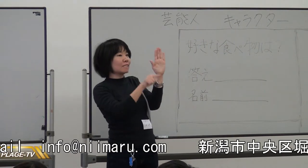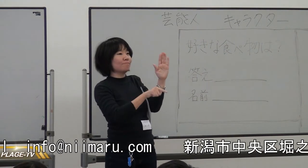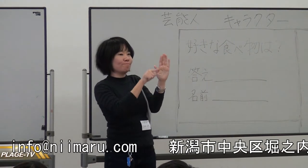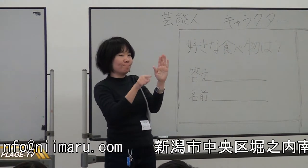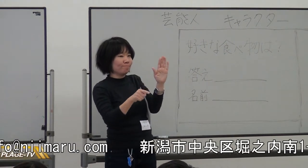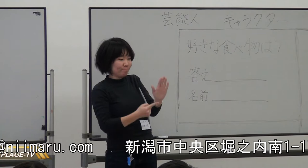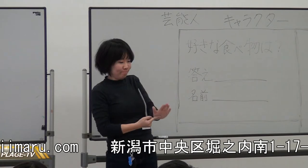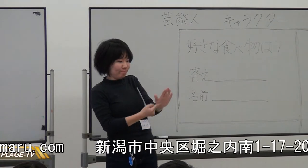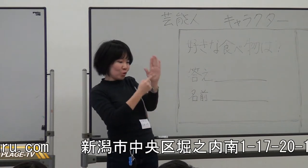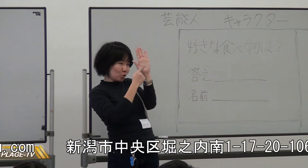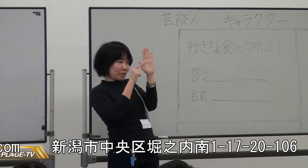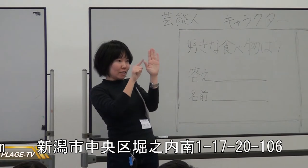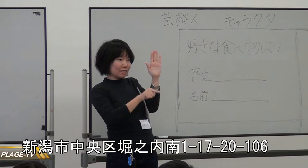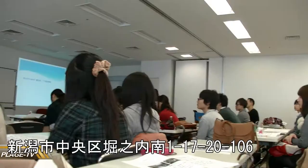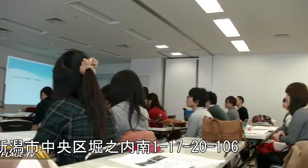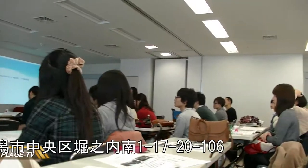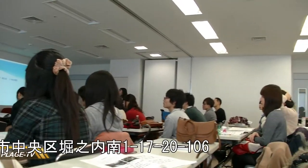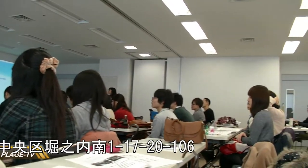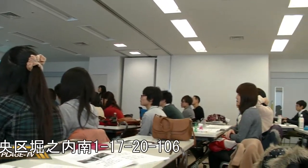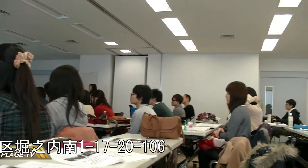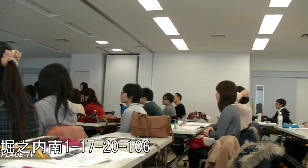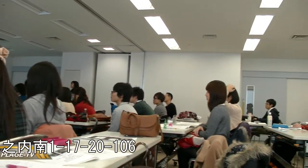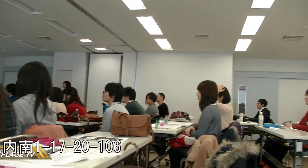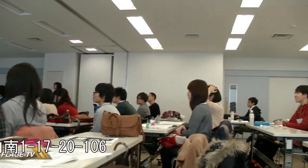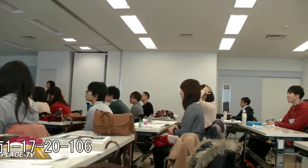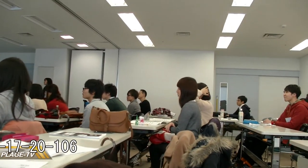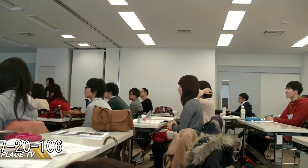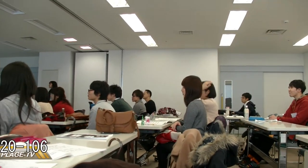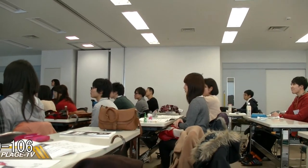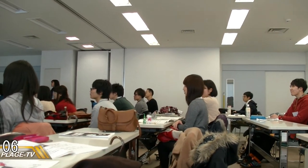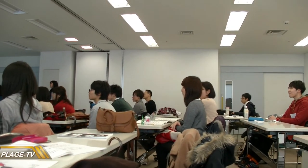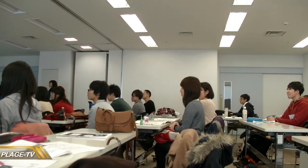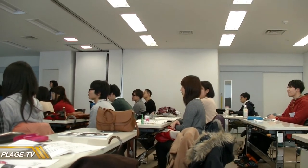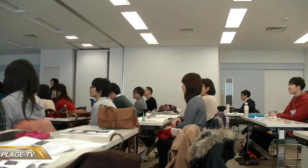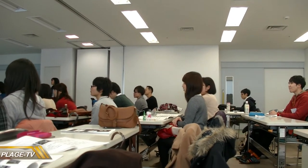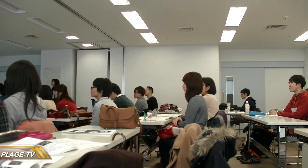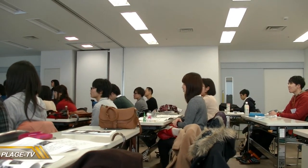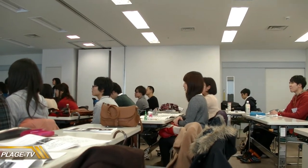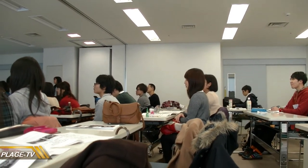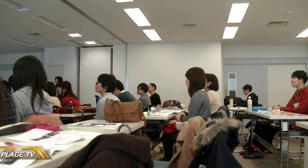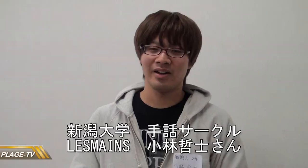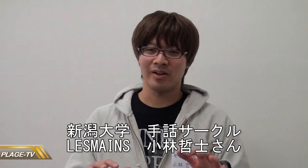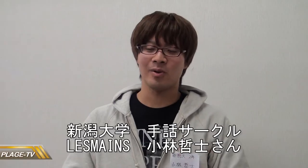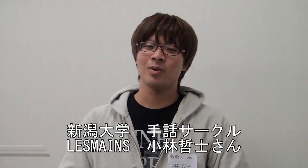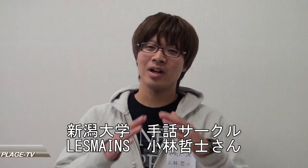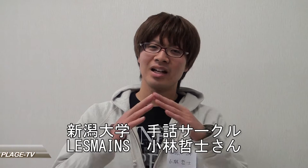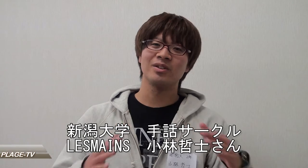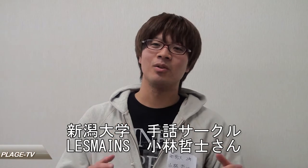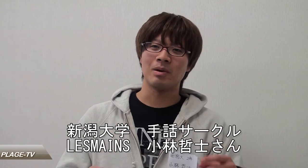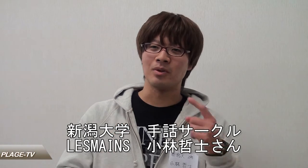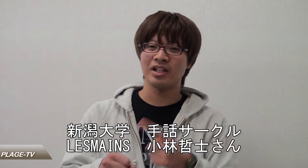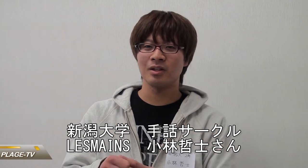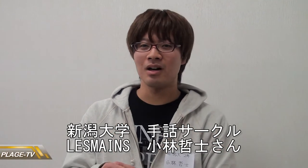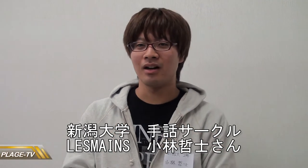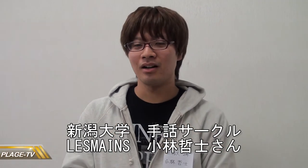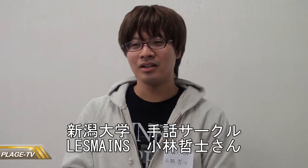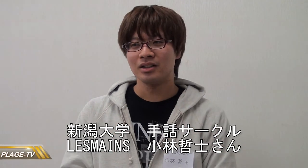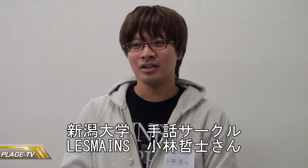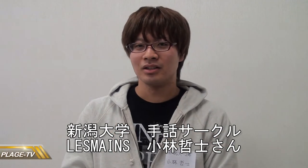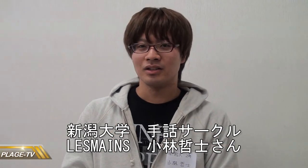潟大学手話同好会レマンの小林さんのお話をお聞きください。 この会の目的は、